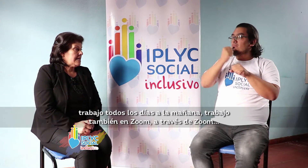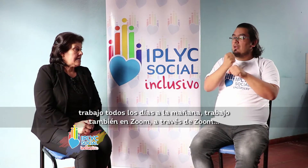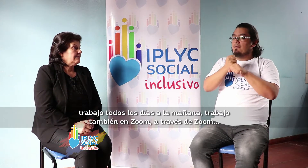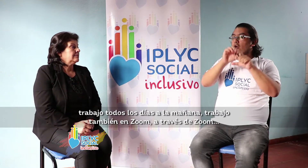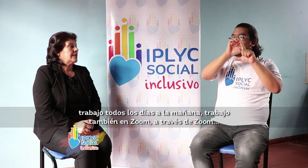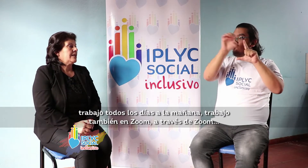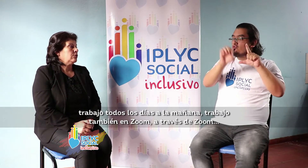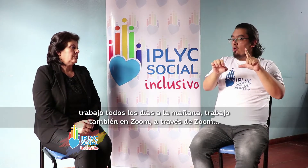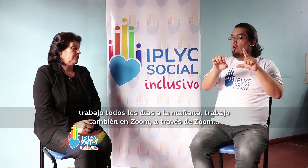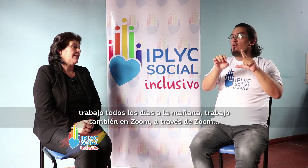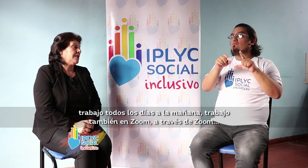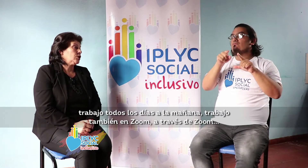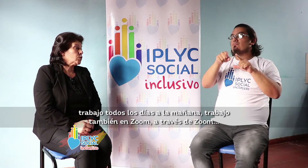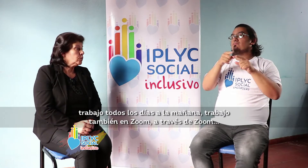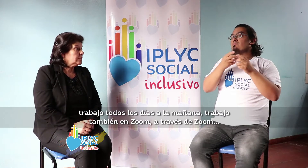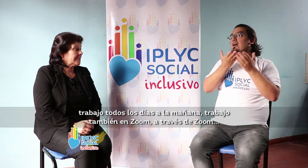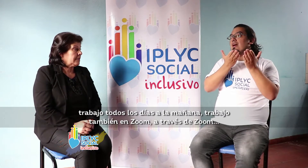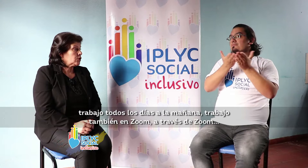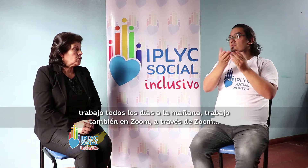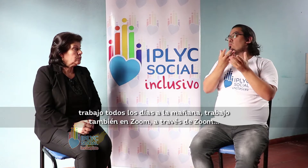mañana, trabajo también en Zoom, a través de Zoom.